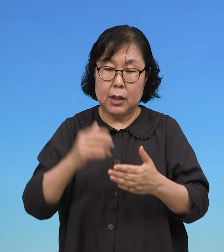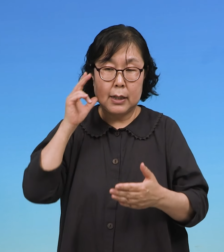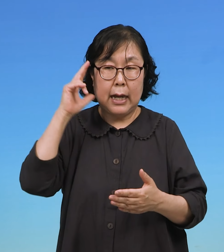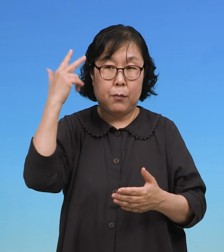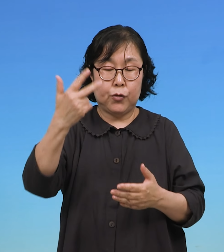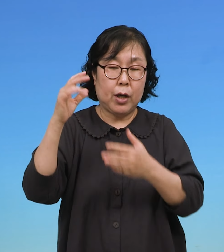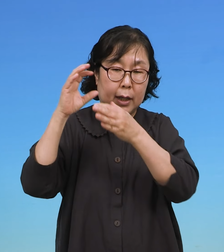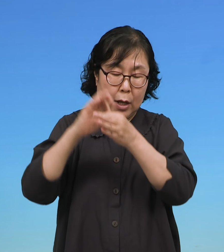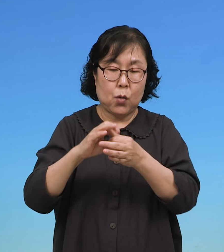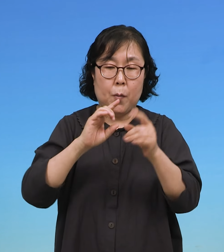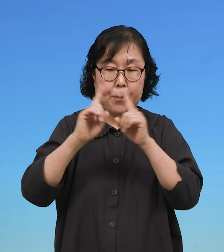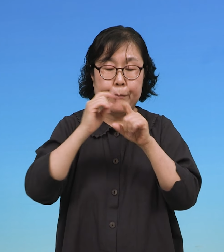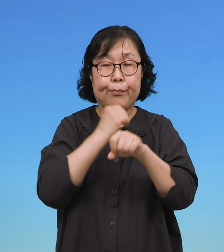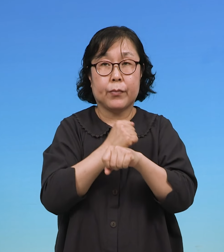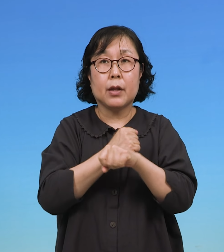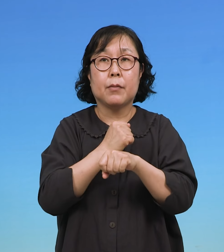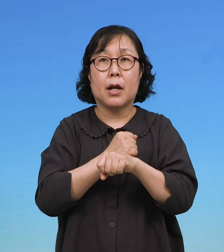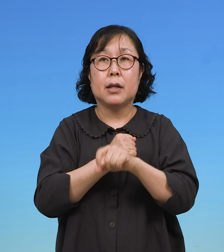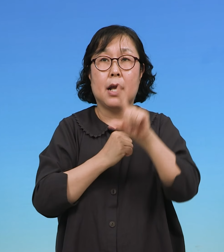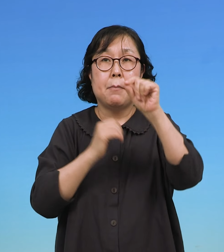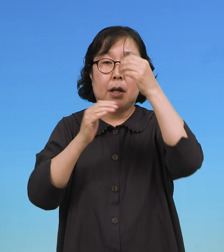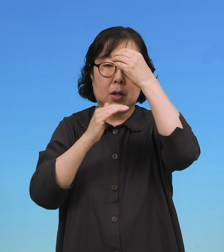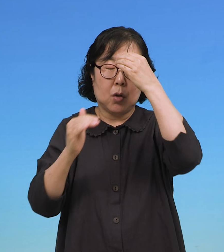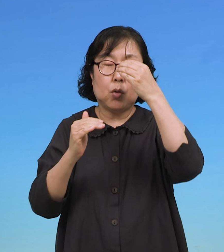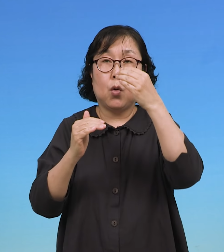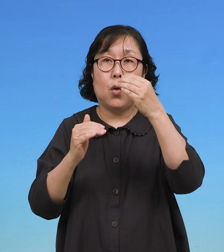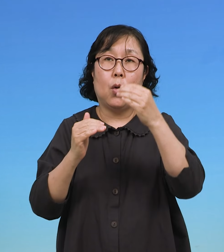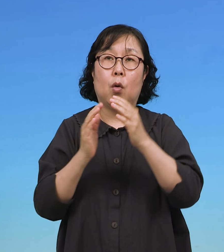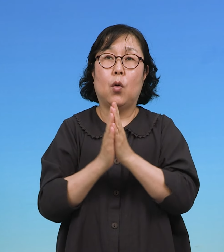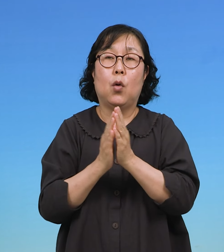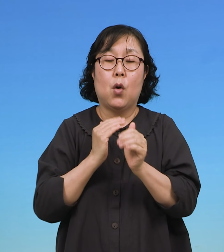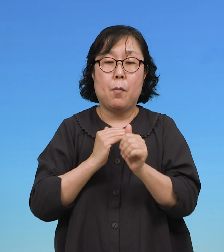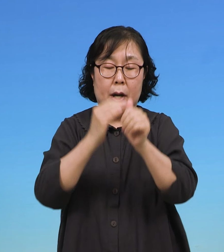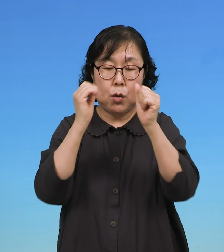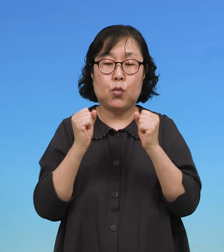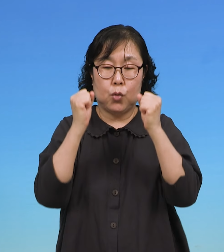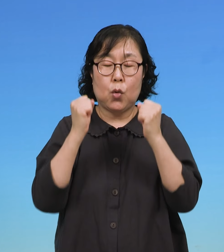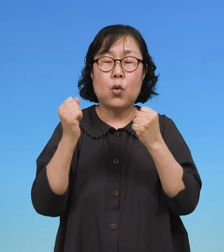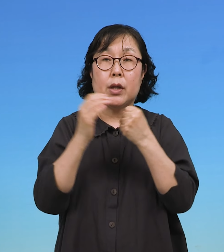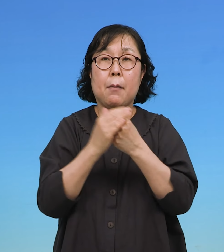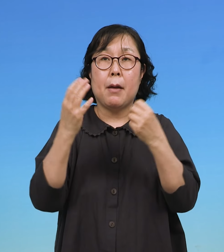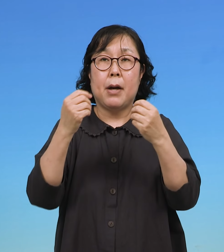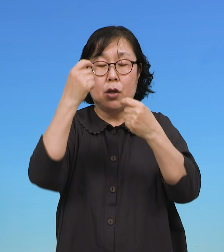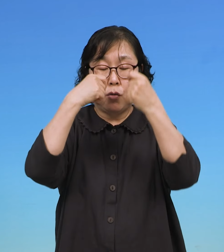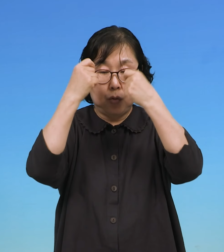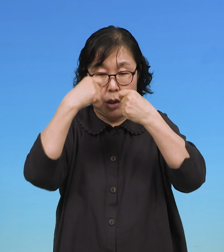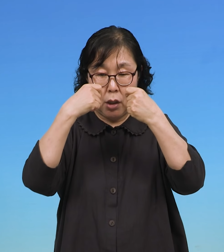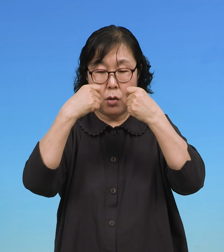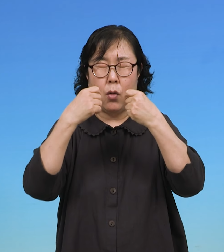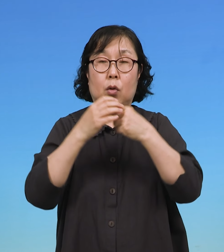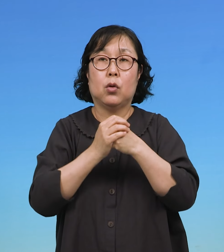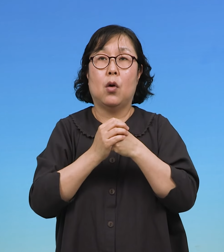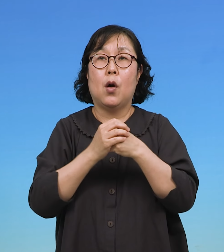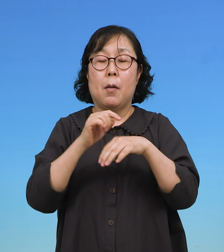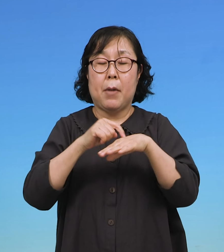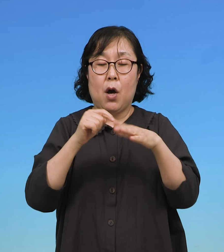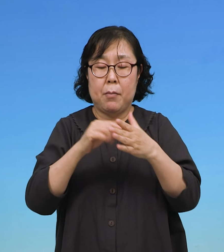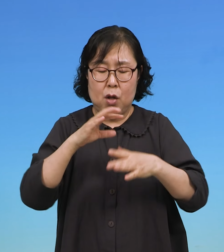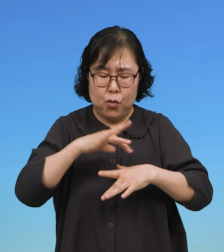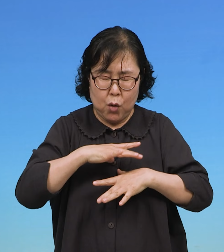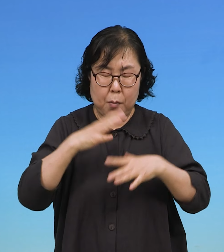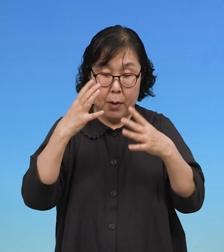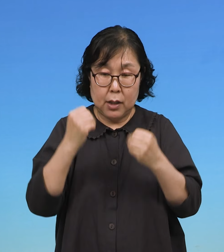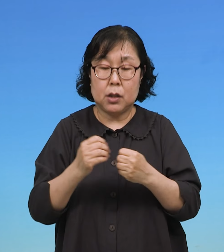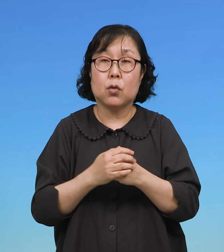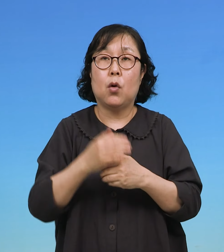나머지 부분은 다음 주에 이어서 하기로 하고요. 1만 수도 파송 운동으로 요즘에 많이 우시고 마음에 두려움이